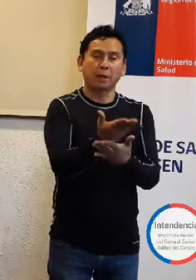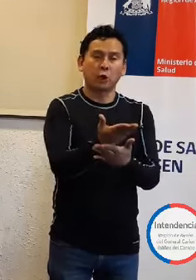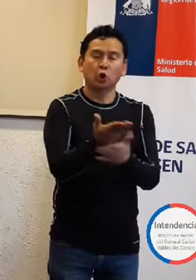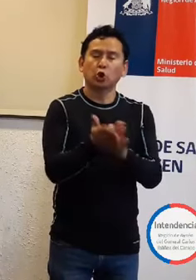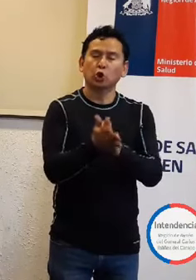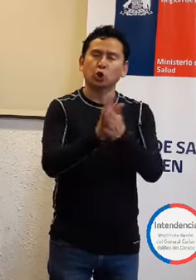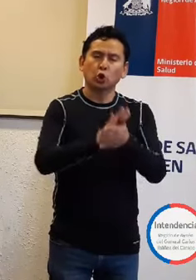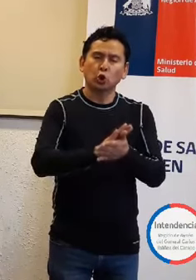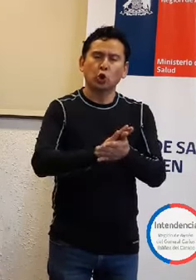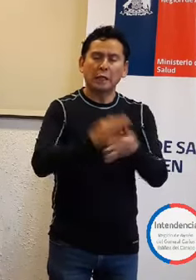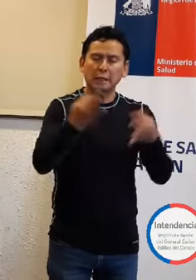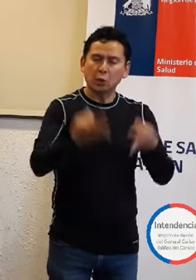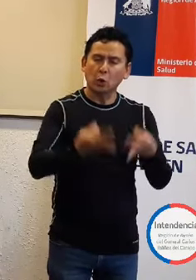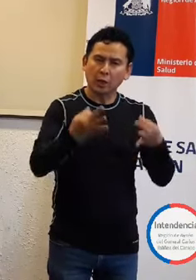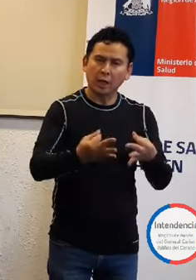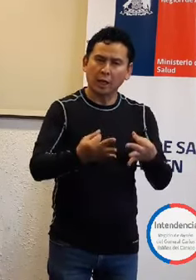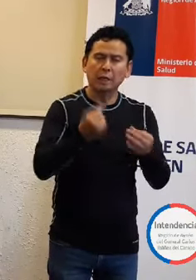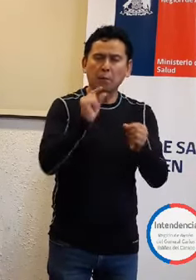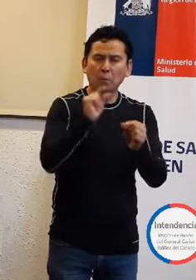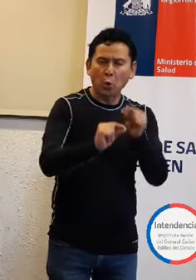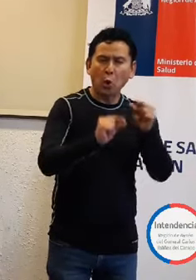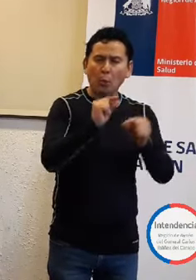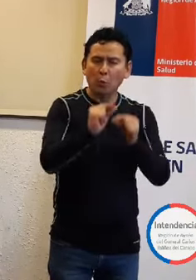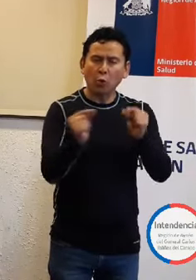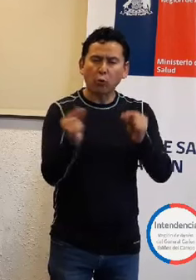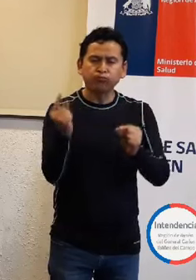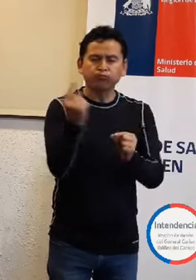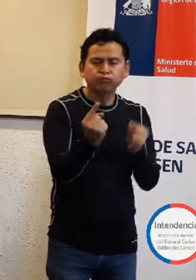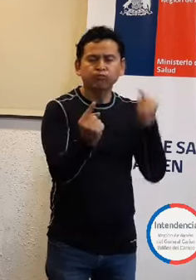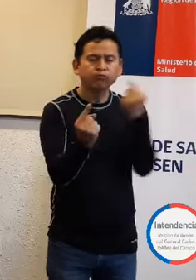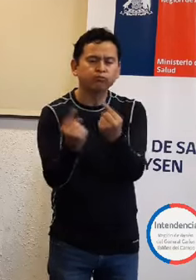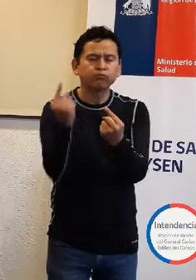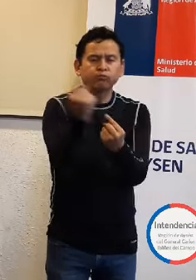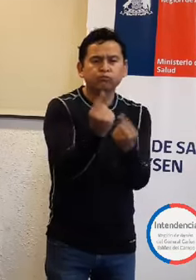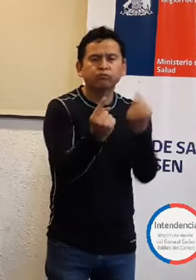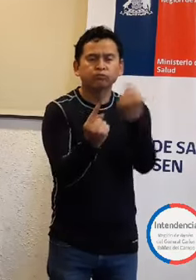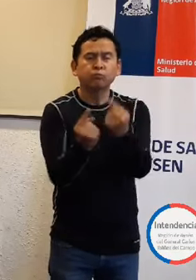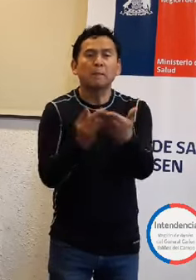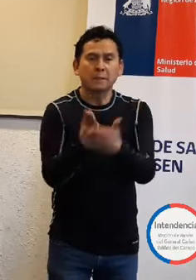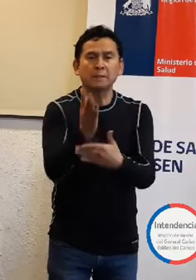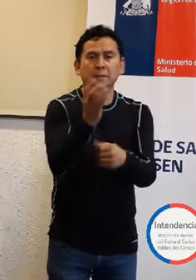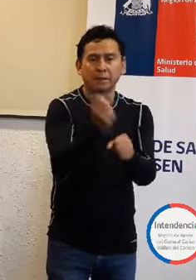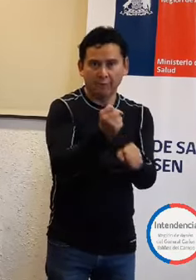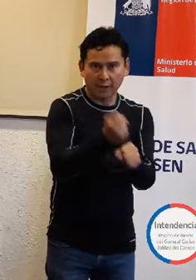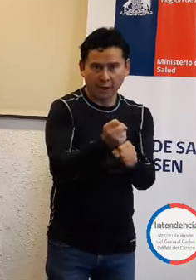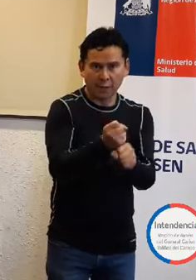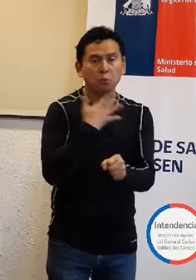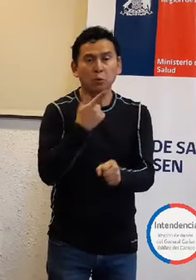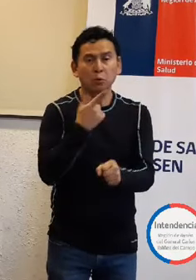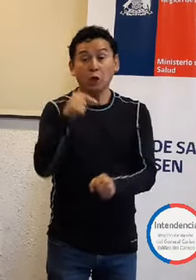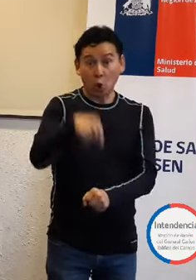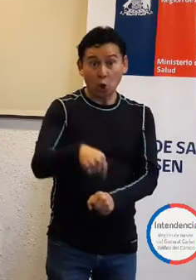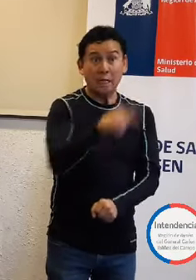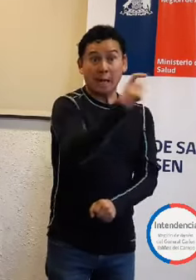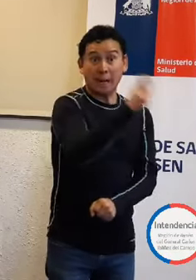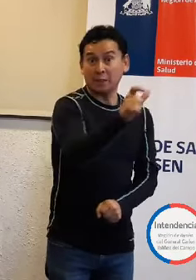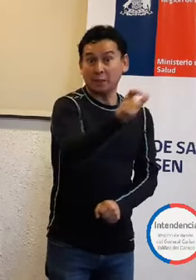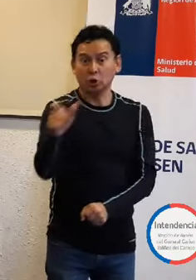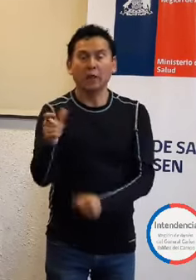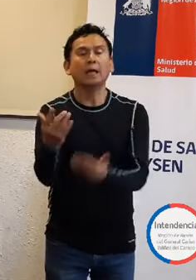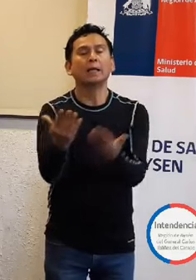todas las medidas de seguridad, que paulatinamente puedan irse reincorporando a sus puestos de trabajo, porque es hoy día la ciudadanía que